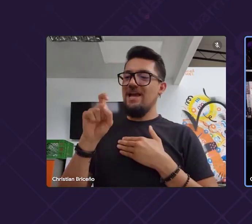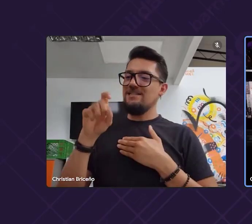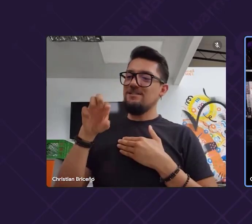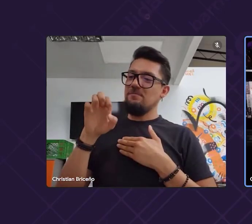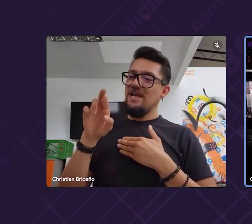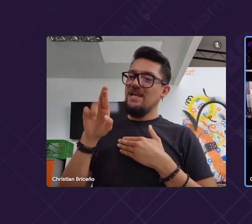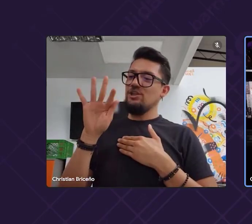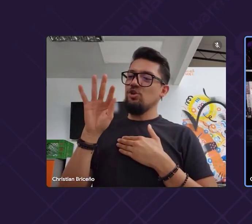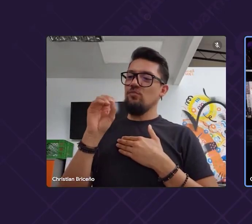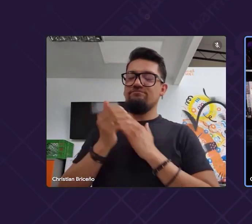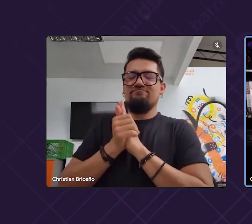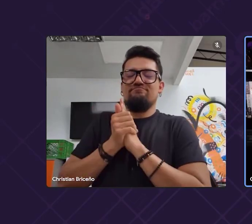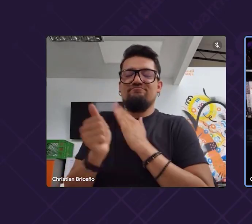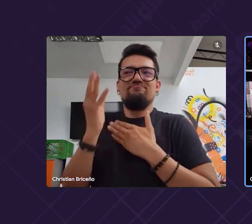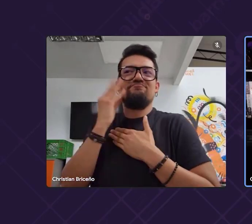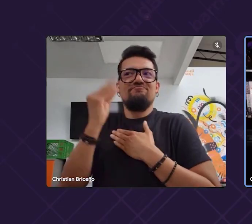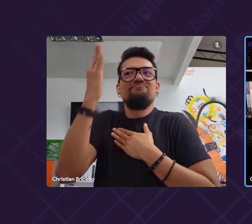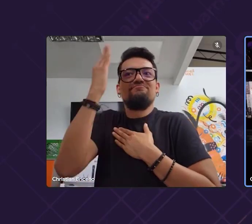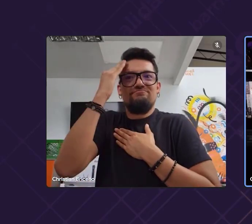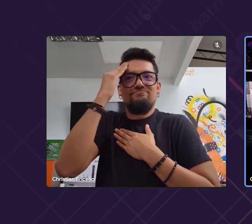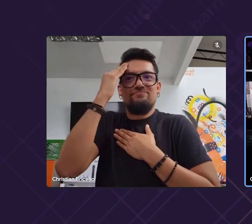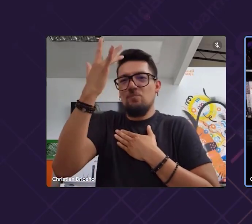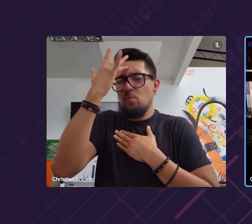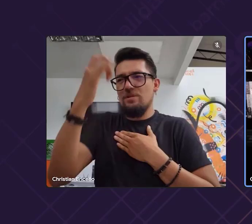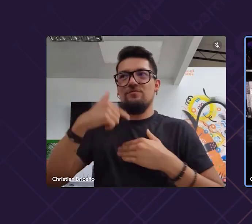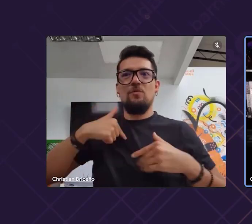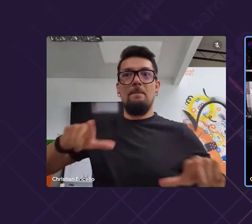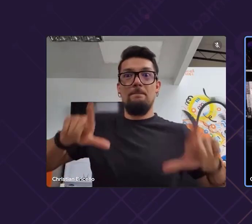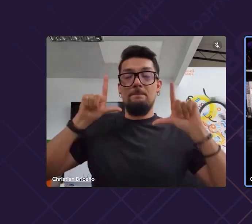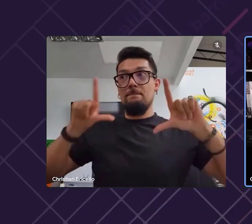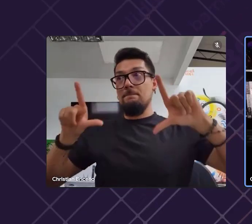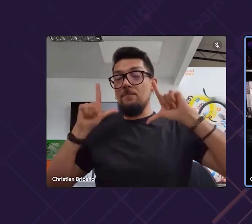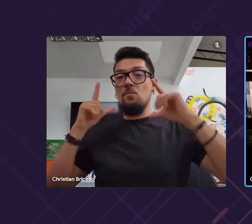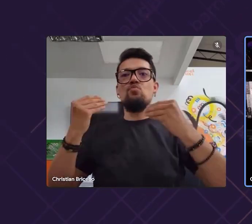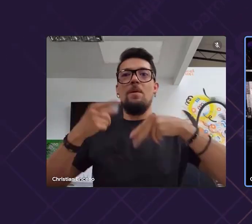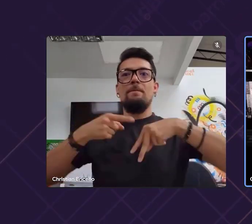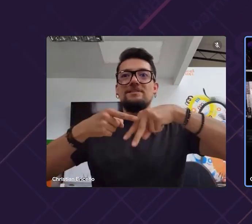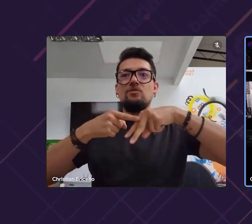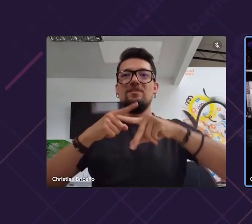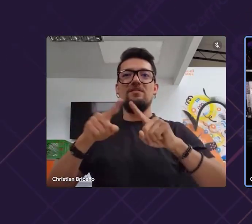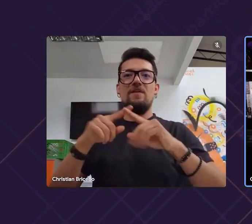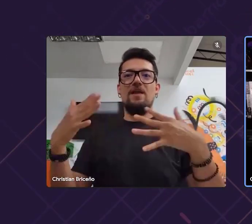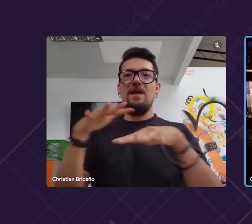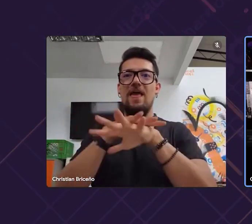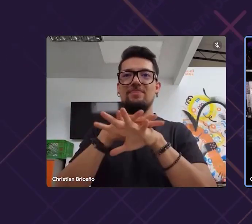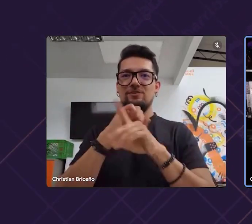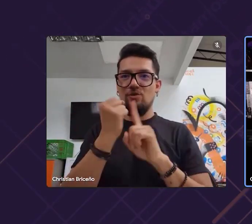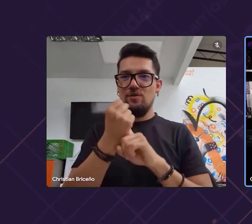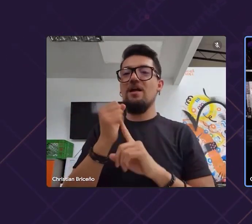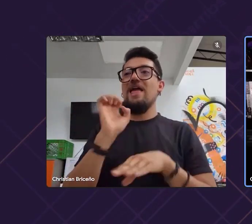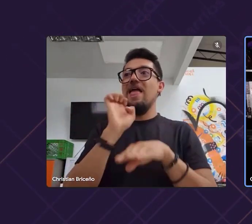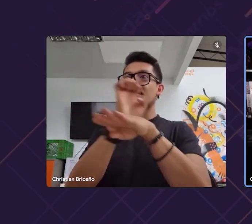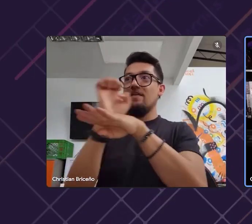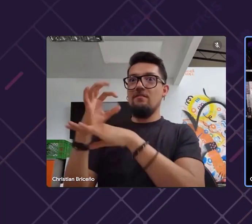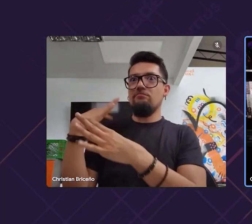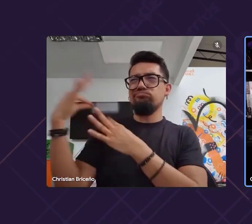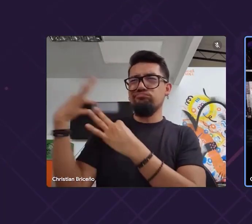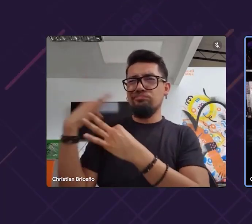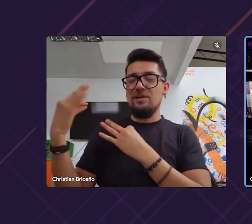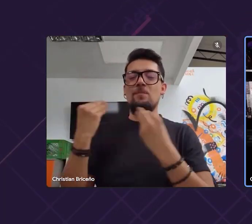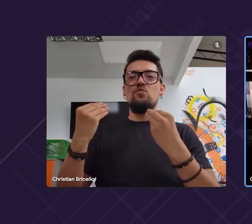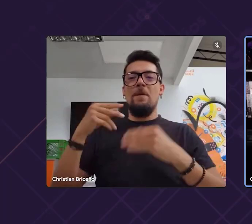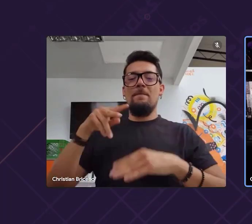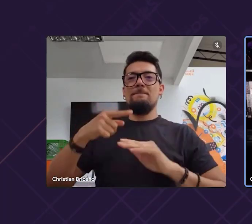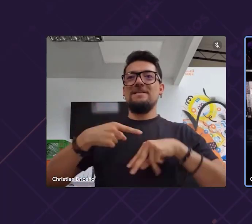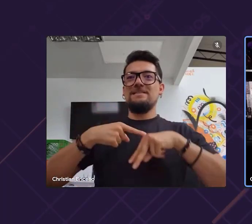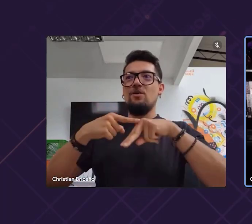ahí, cuando ya empezó la pandemia, me vi más en la obligación como que aprender un poco más a relacionar